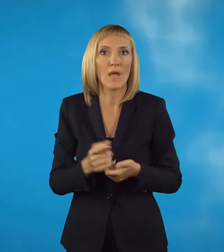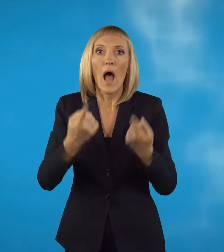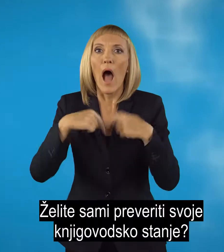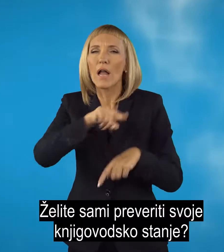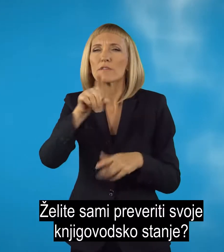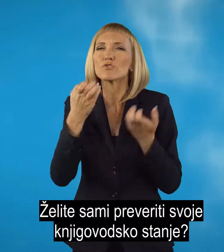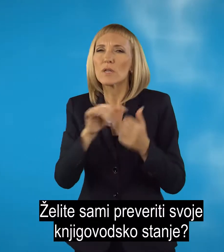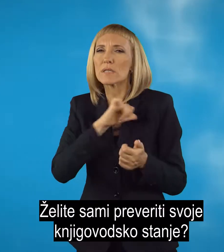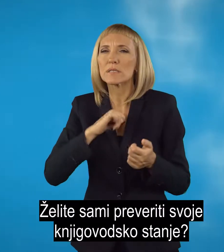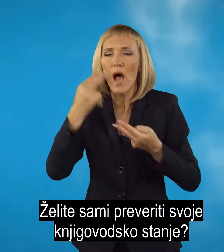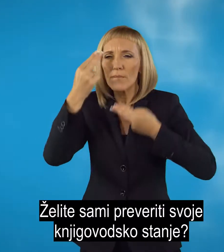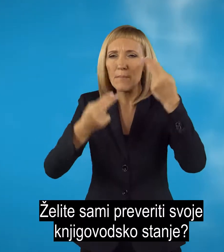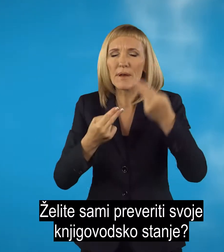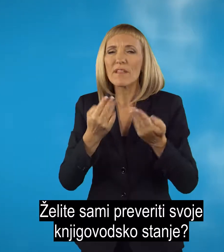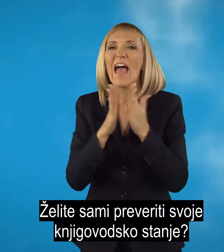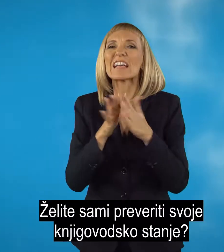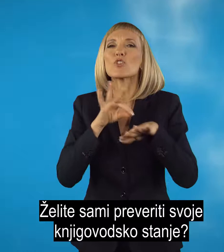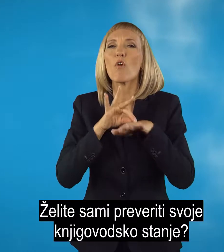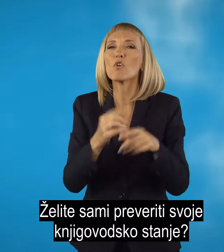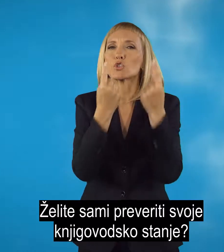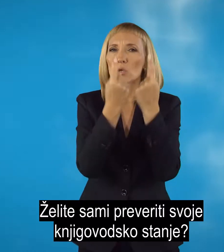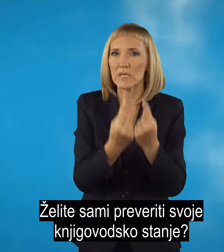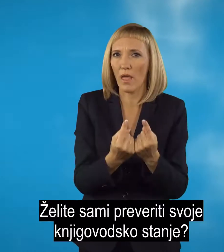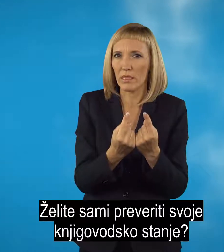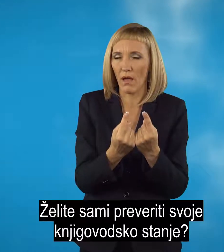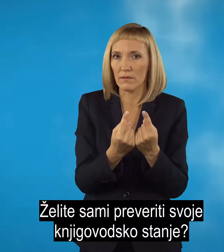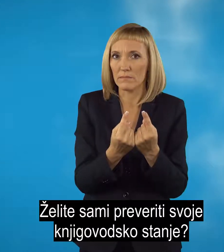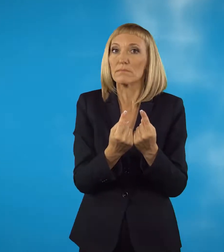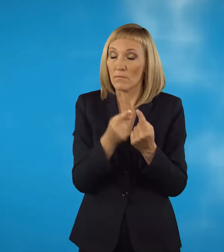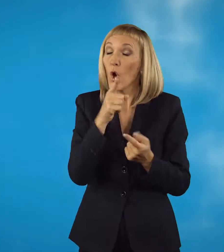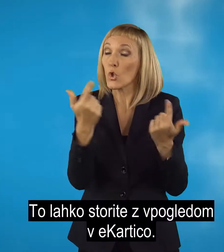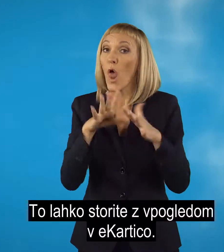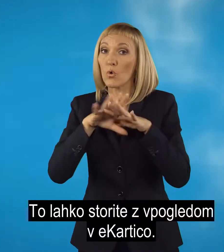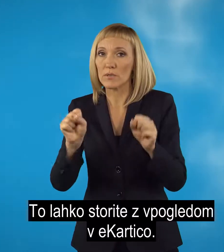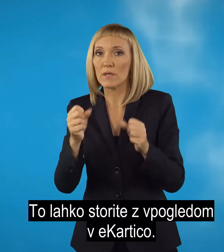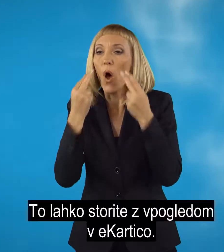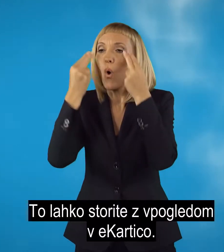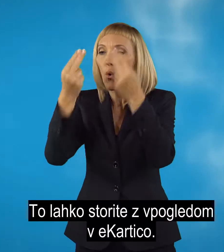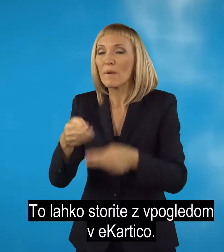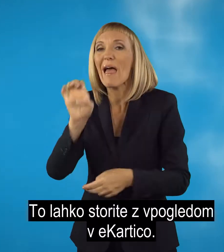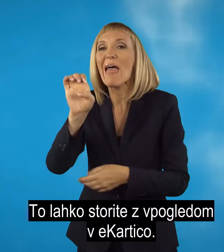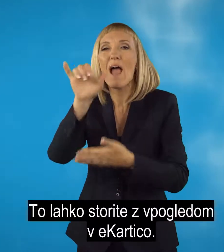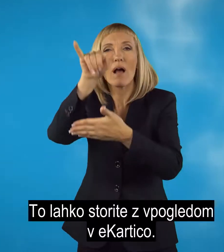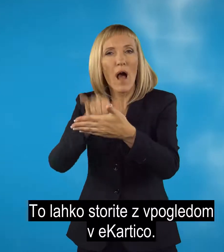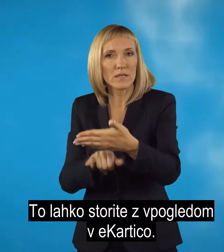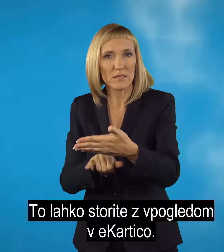Želite sami preveriti svoje knjigovodsko stanje? To lahko storite z vpogledom v e-kartico.